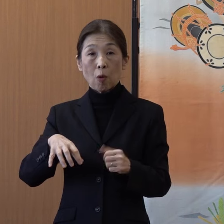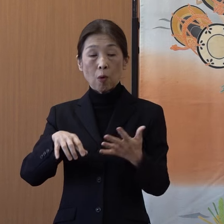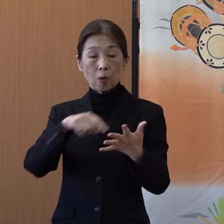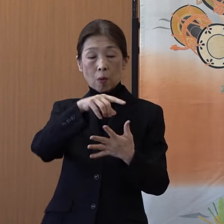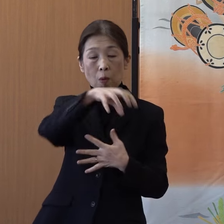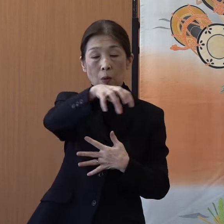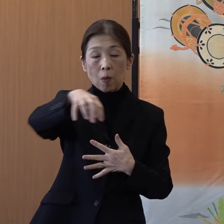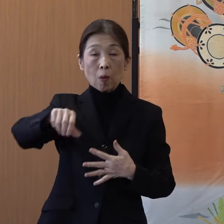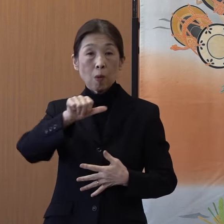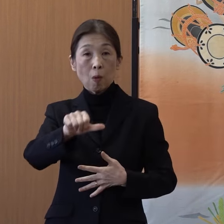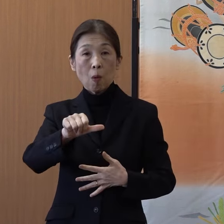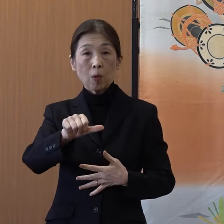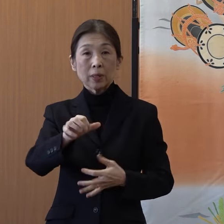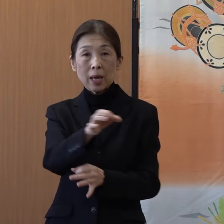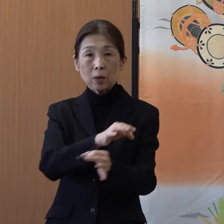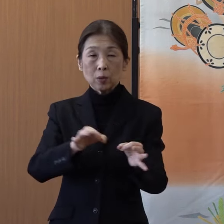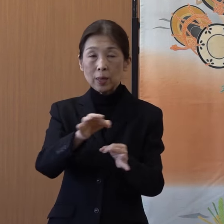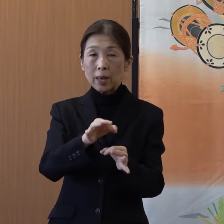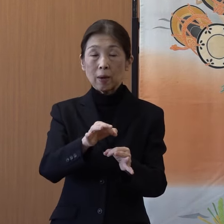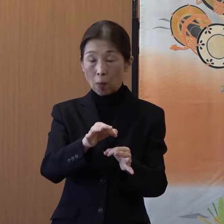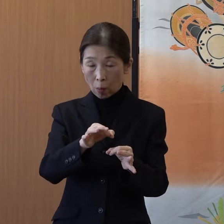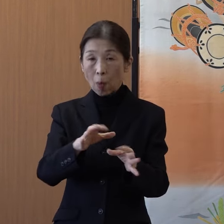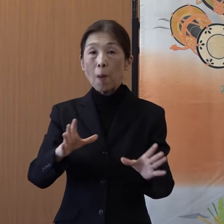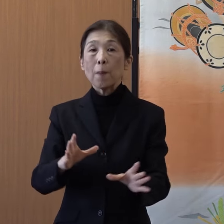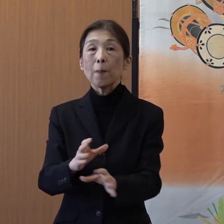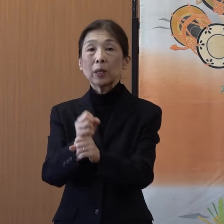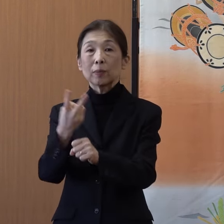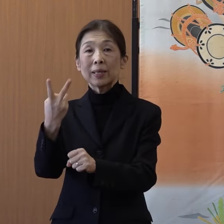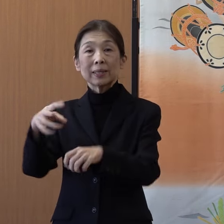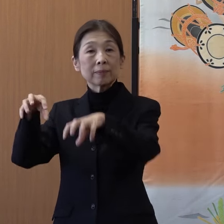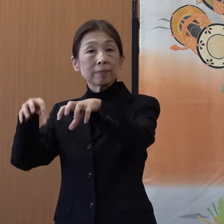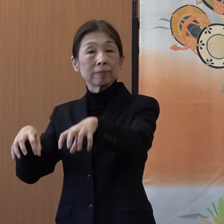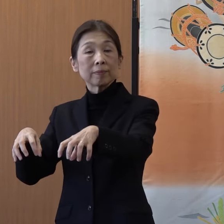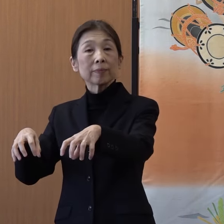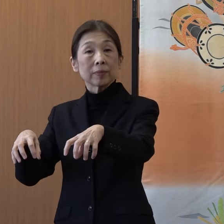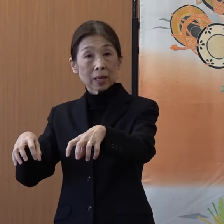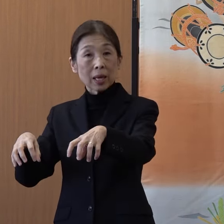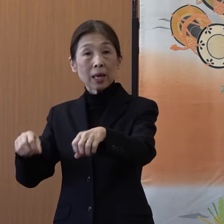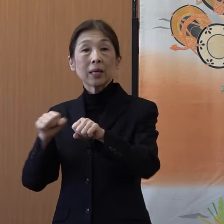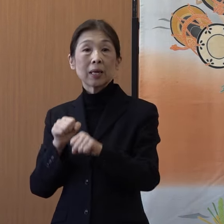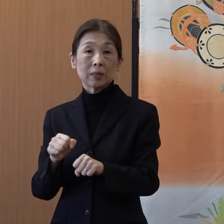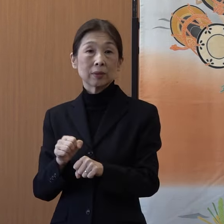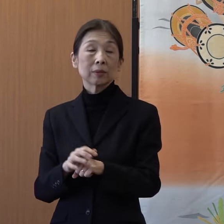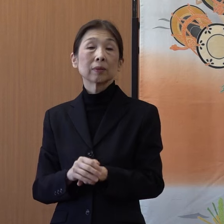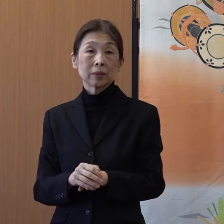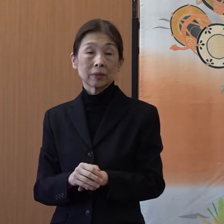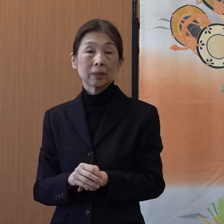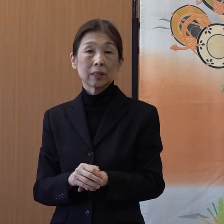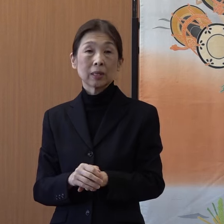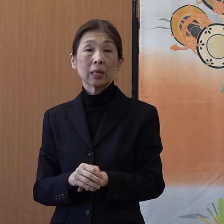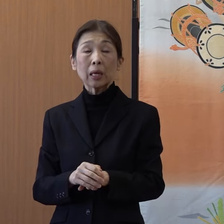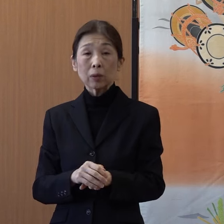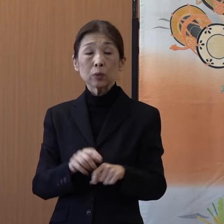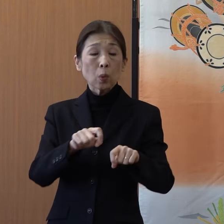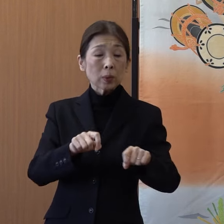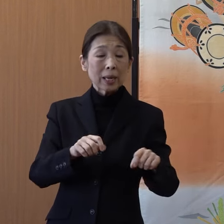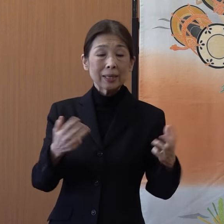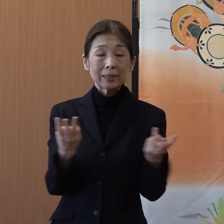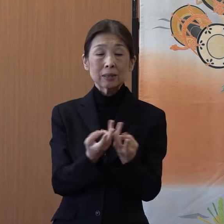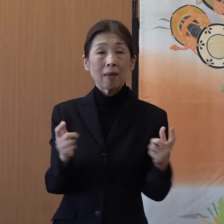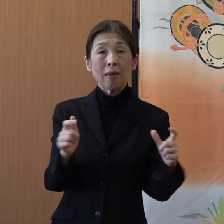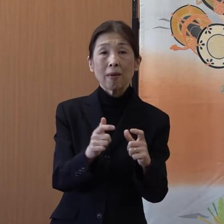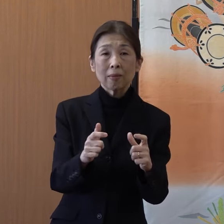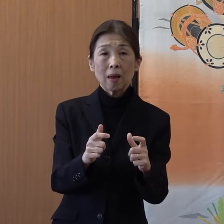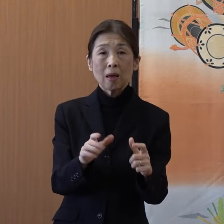営していくよりも2箇所に集約して、だんだんとお友達がいなくなって寂しくなっていくということもありますので、集約をした